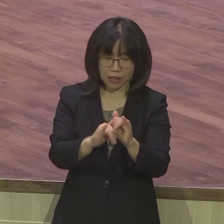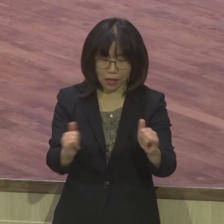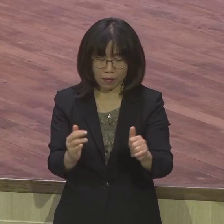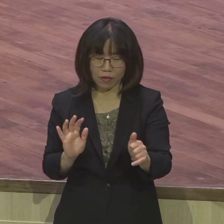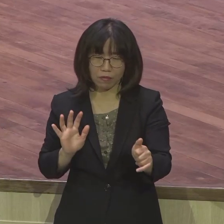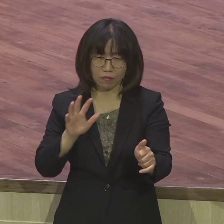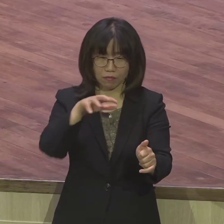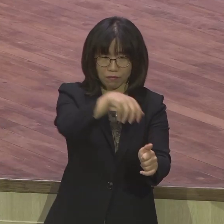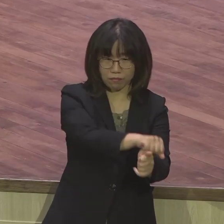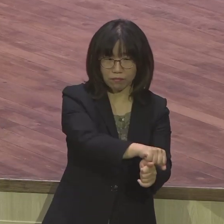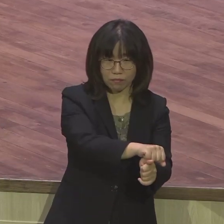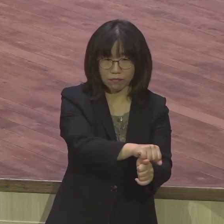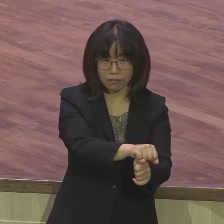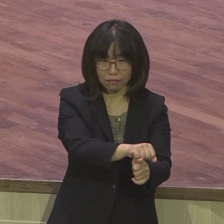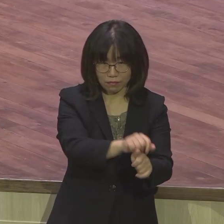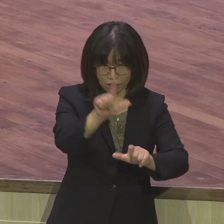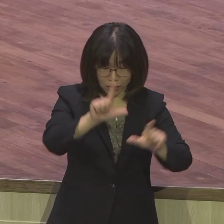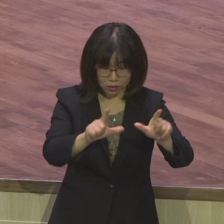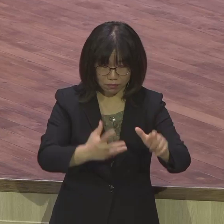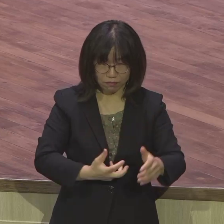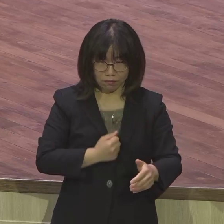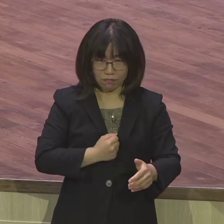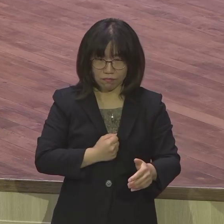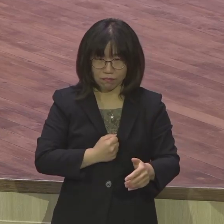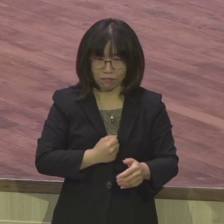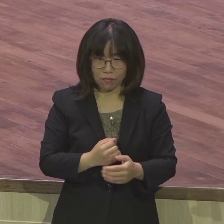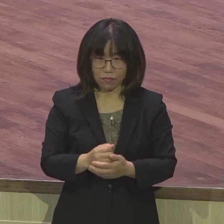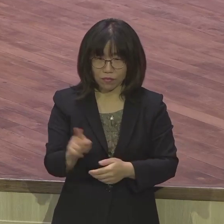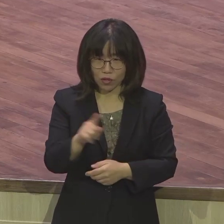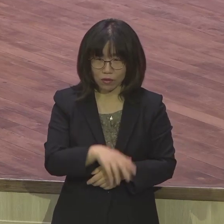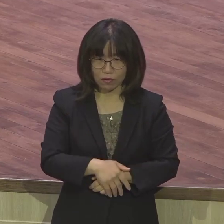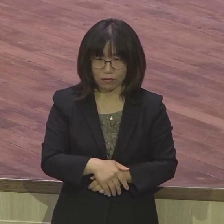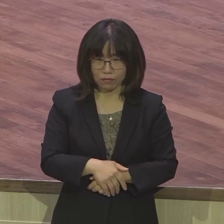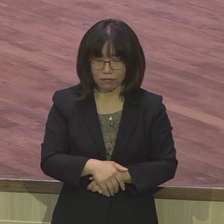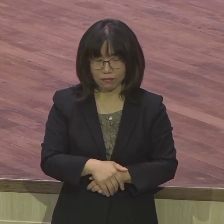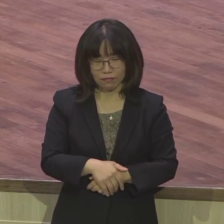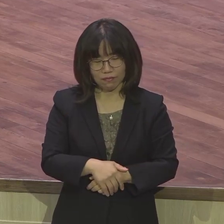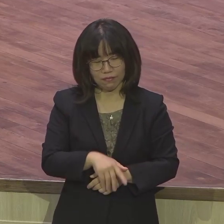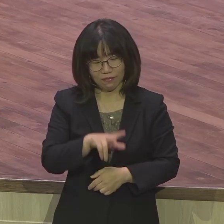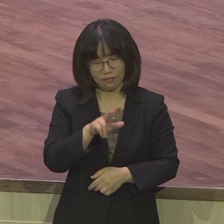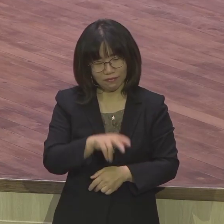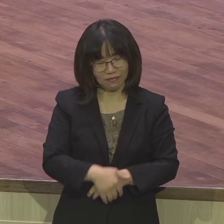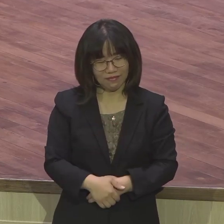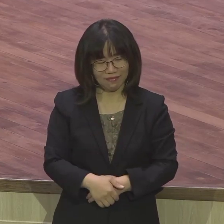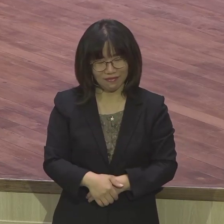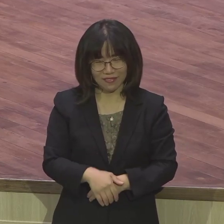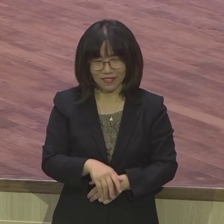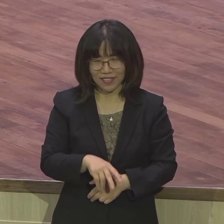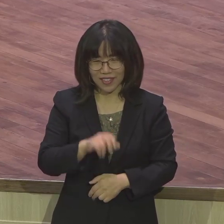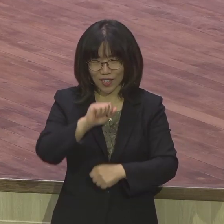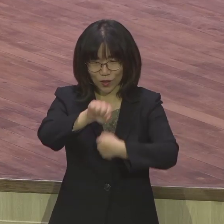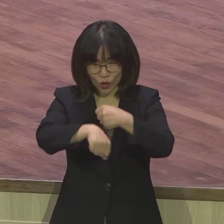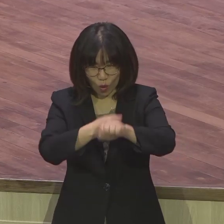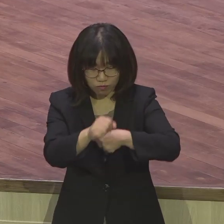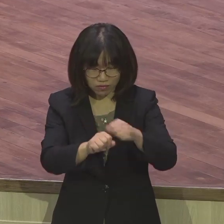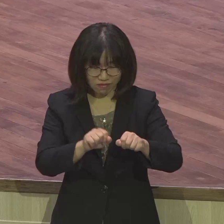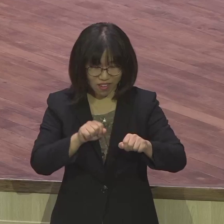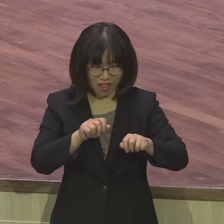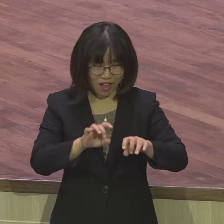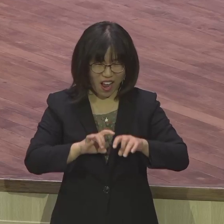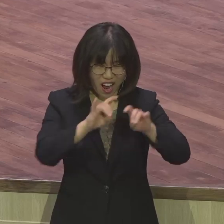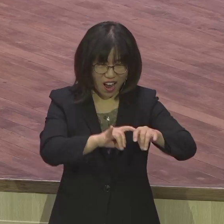침몰시킨다든가 뭐 이상한 공룡 같은 것이 나타나가지고 짓밟아버린다든가 그런